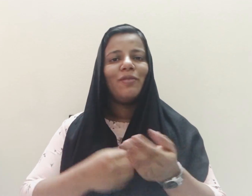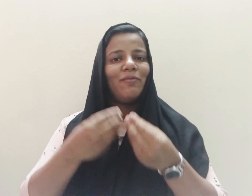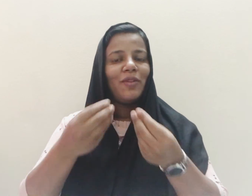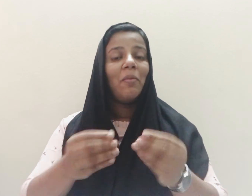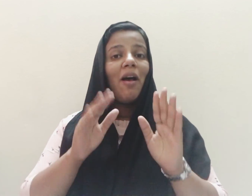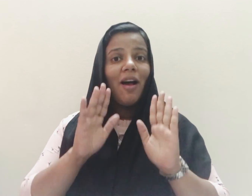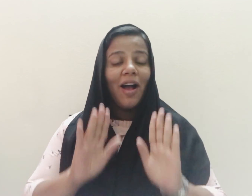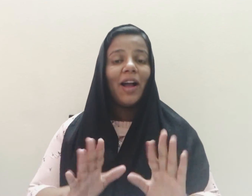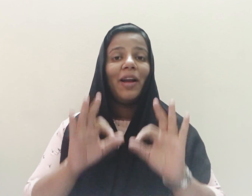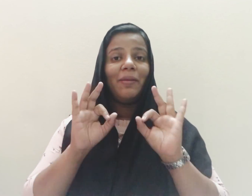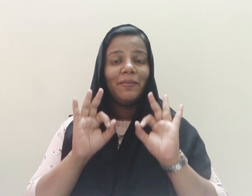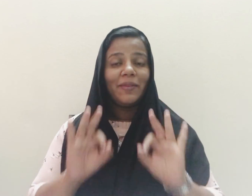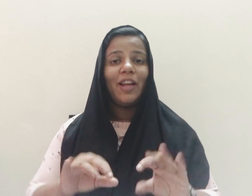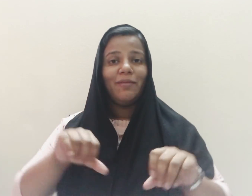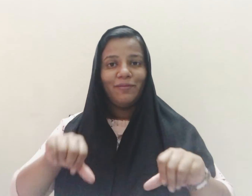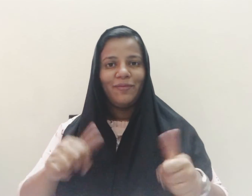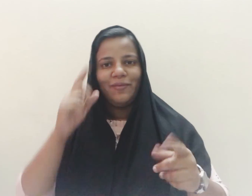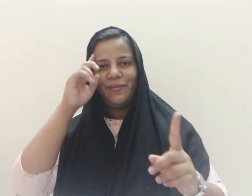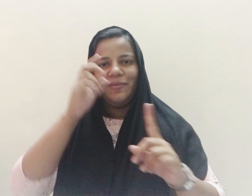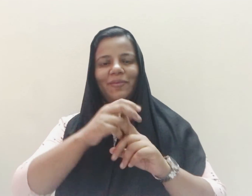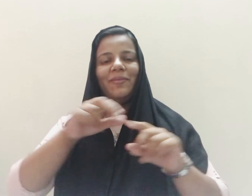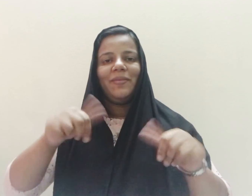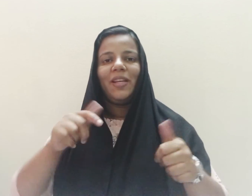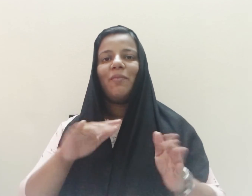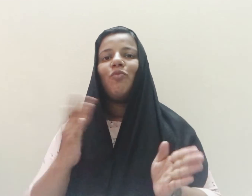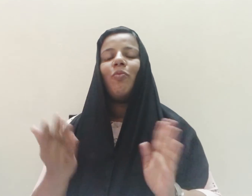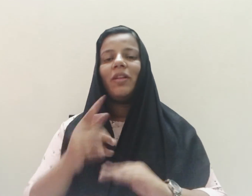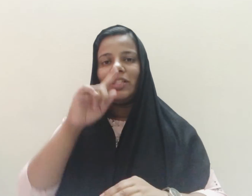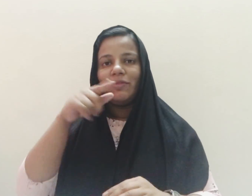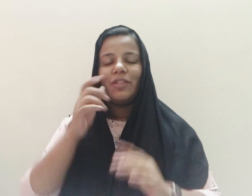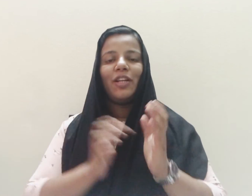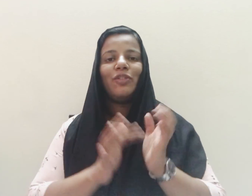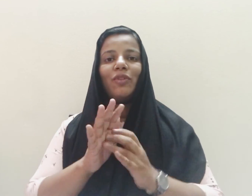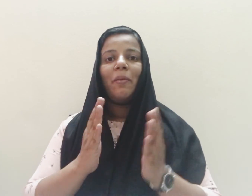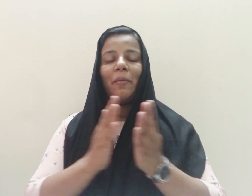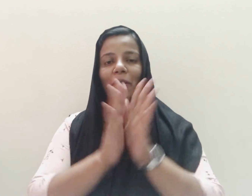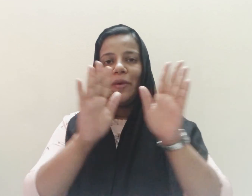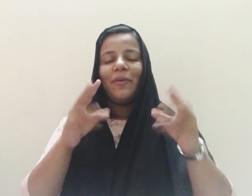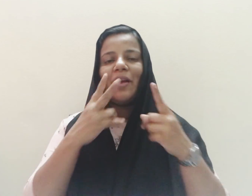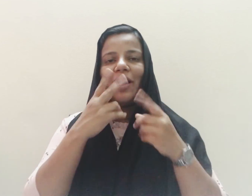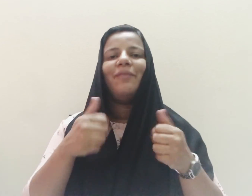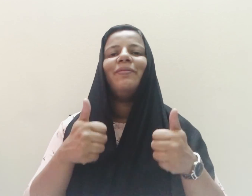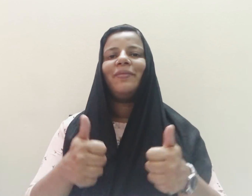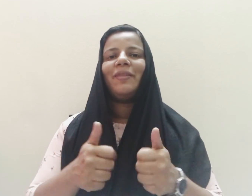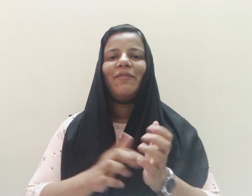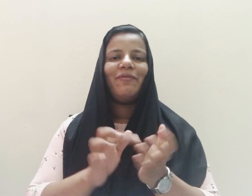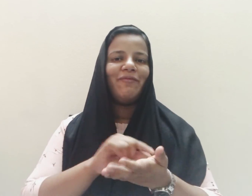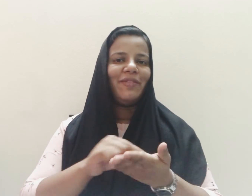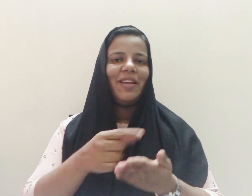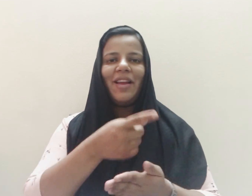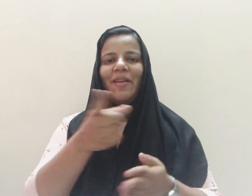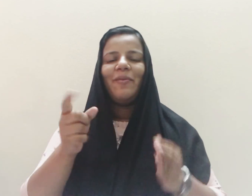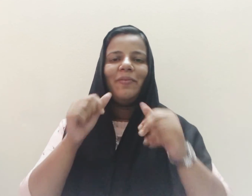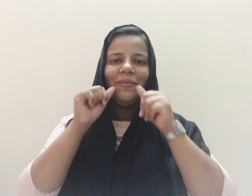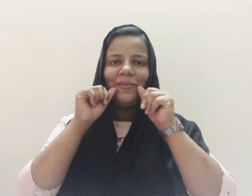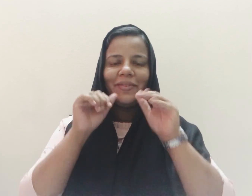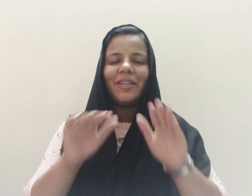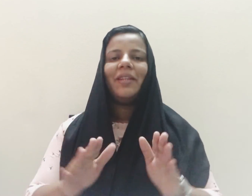അങ്ങനെ നമുക്ക് ജയകരമായി ഭൂമിയിൽ ജീവിച്ച് യേശുവിനെ മഹത്വപ്പെടുവാനിടവരും. കർത്താവ് നിങ്ങളെ ഈ വചനത്താൽ അനുഗ്രഹിക്കട്ടെ,